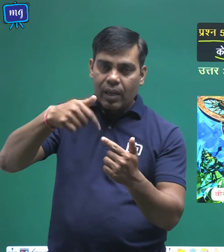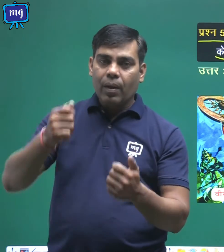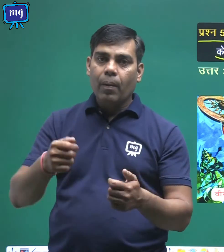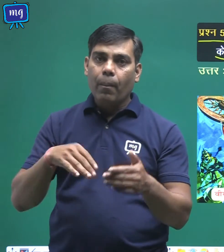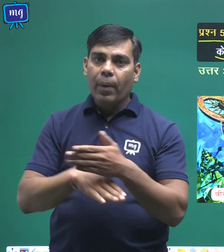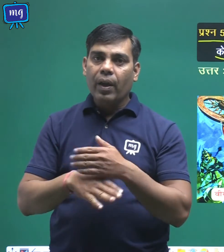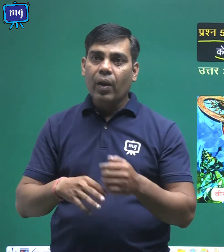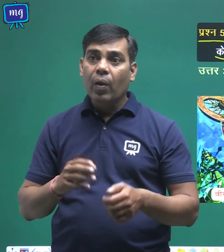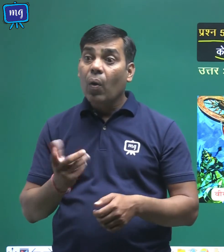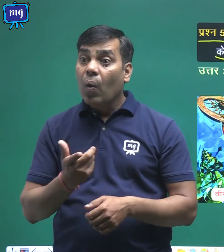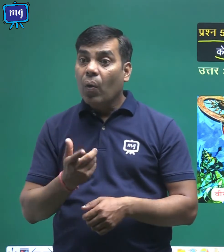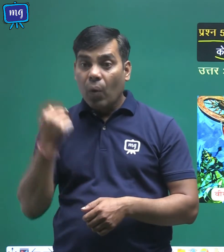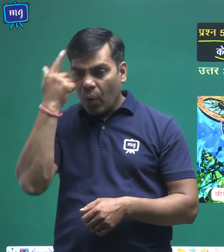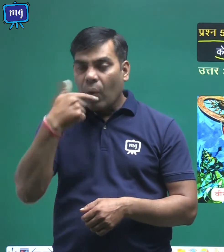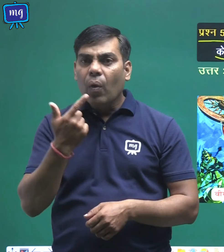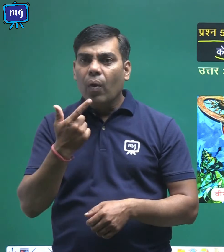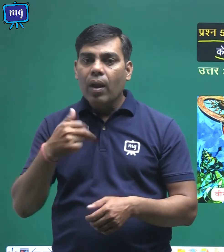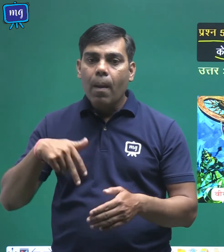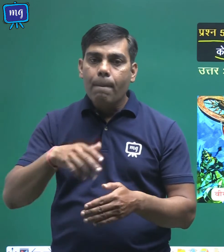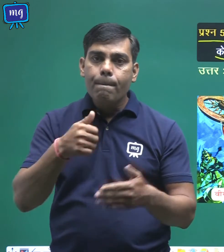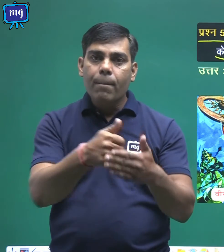कौन पहुंचा था?